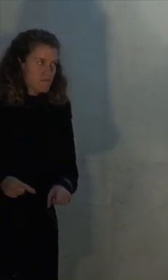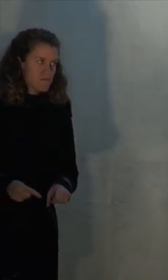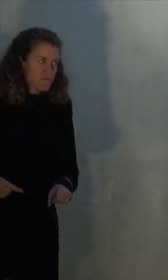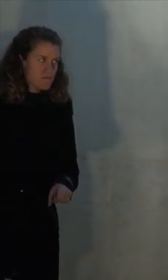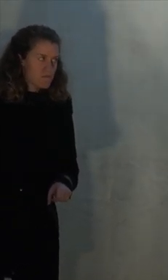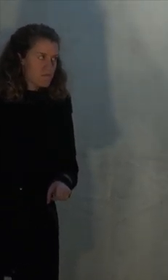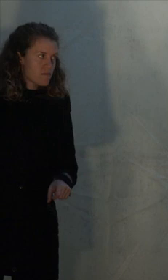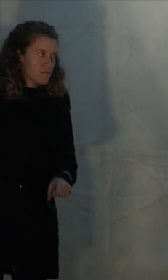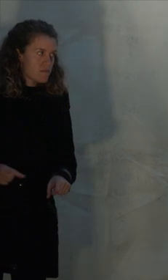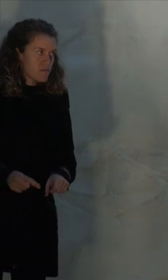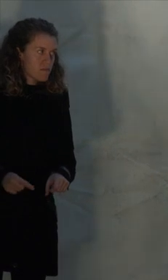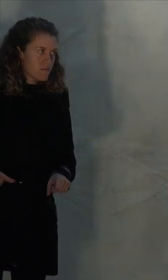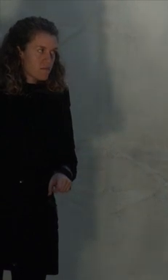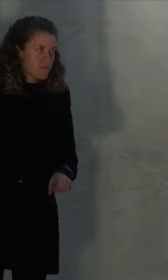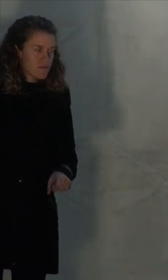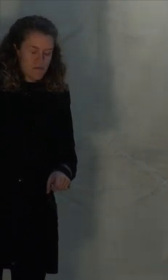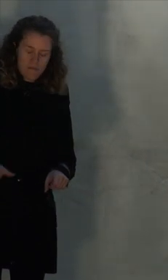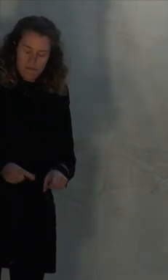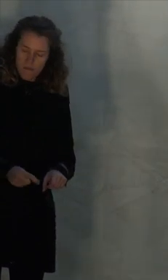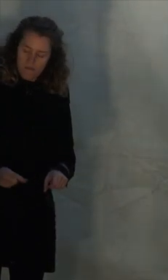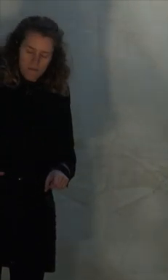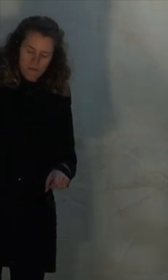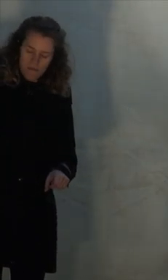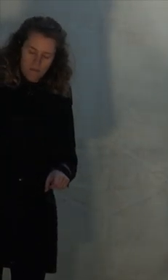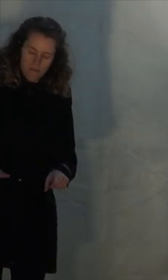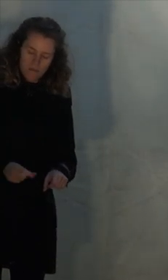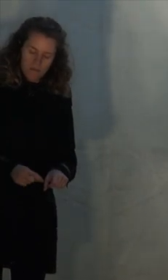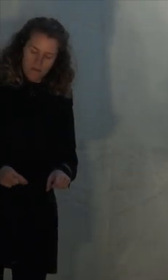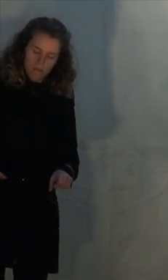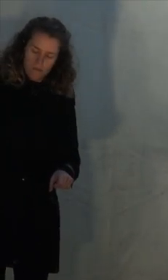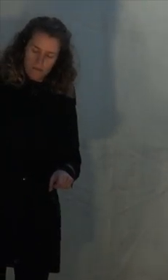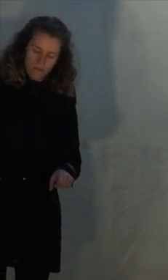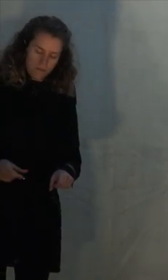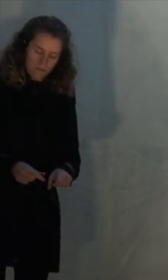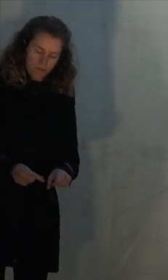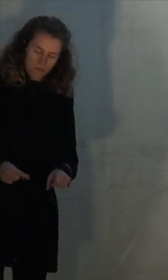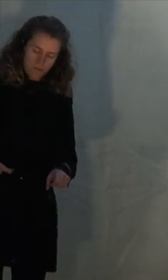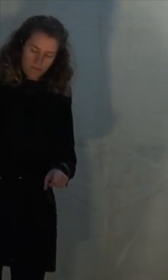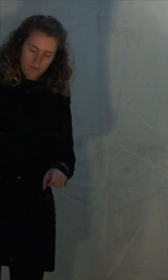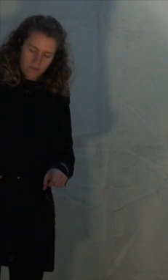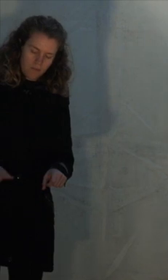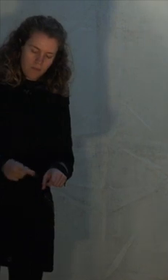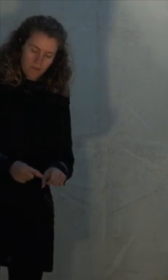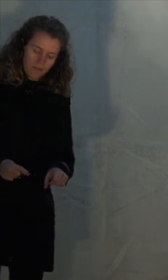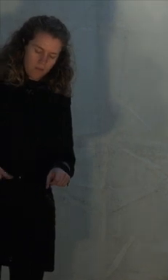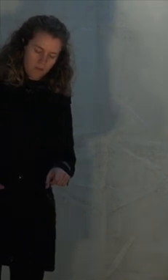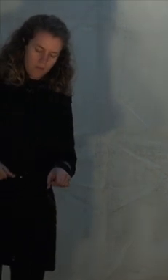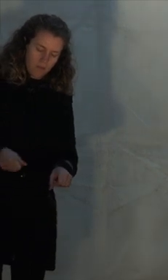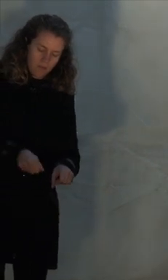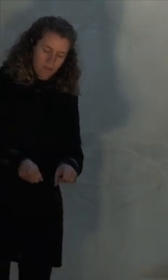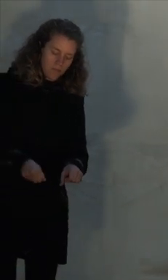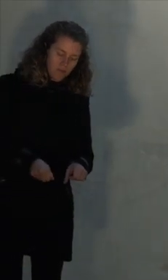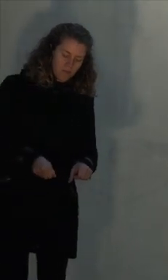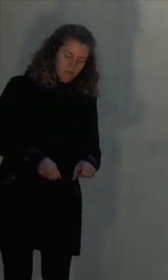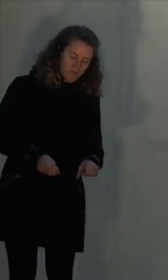que es un poco tarde. Ya te dije que tenía un poco de prisa. Bueno, mujer, no tengas tantos melindres y yo sabré recompensarte, de